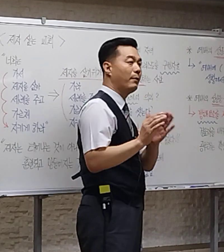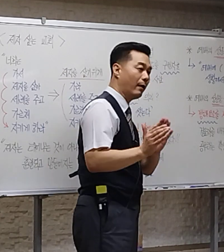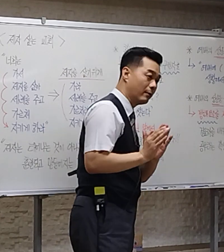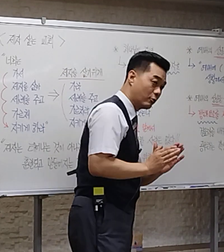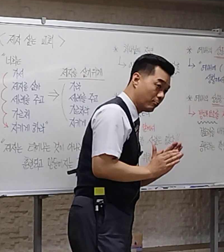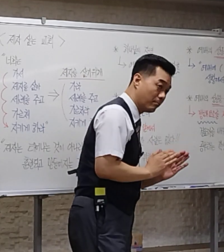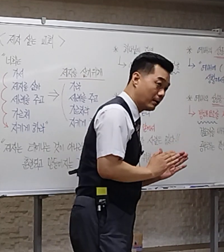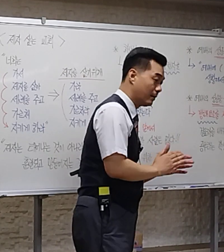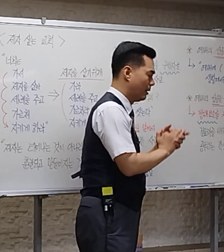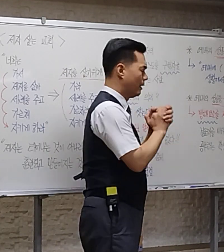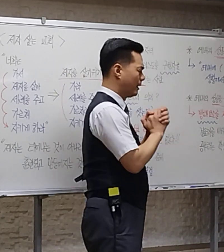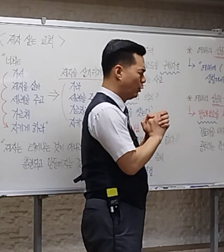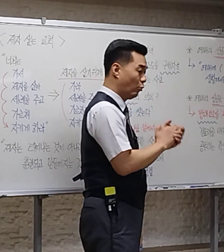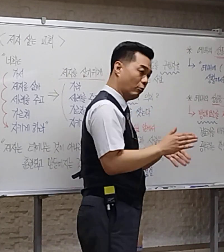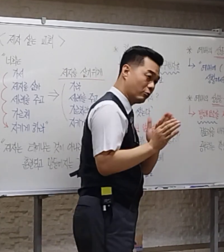마음에 기도로